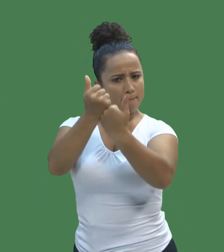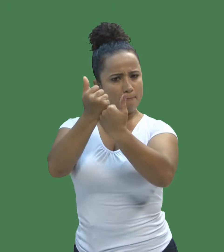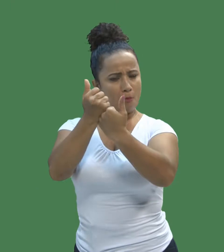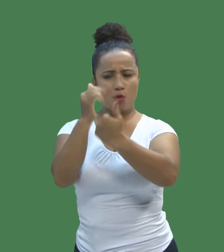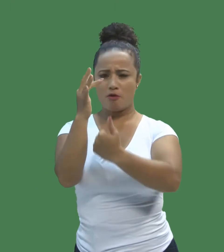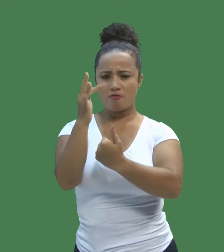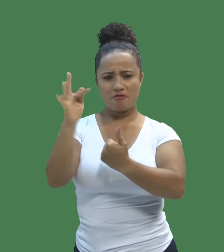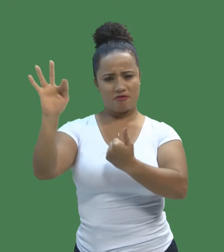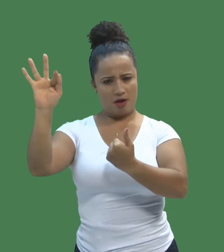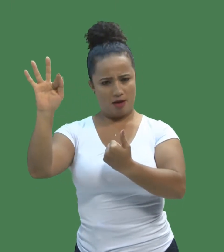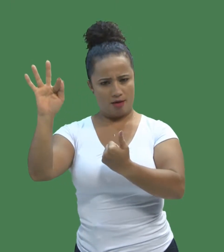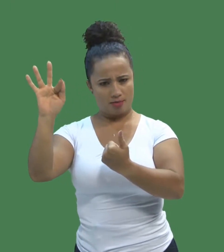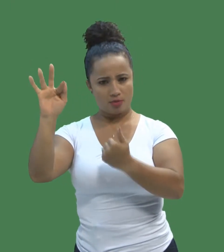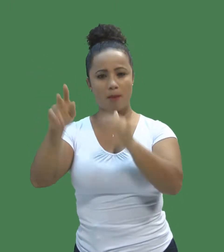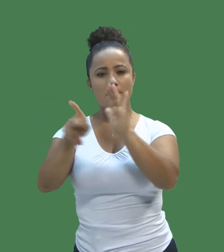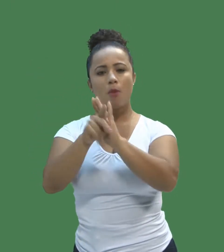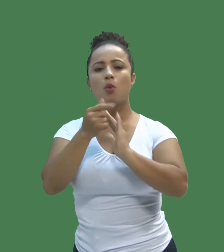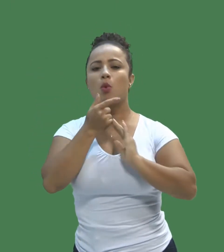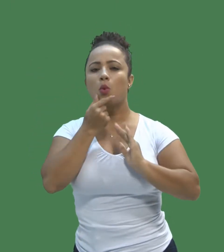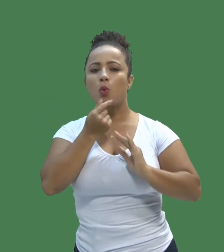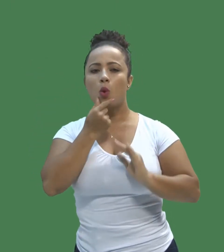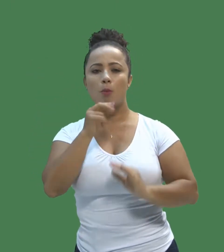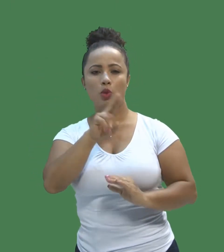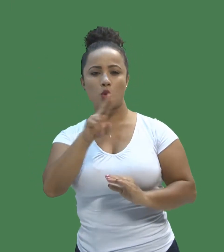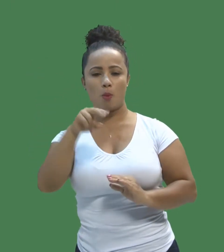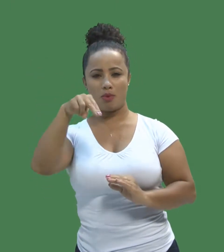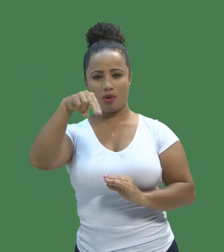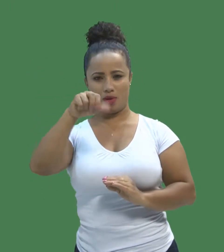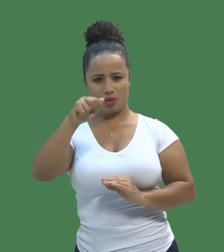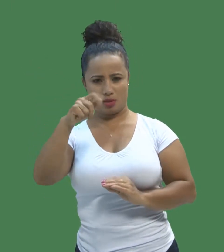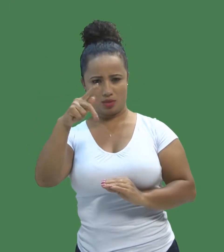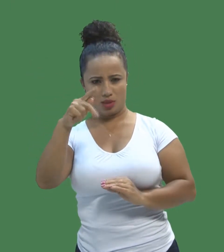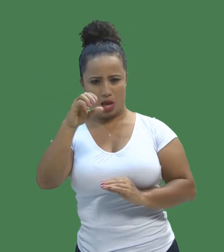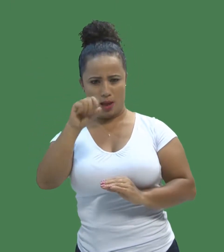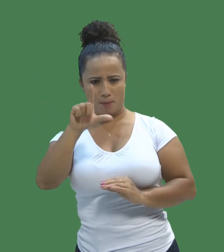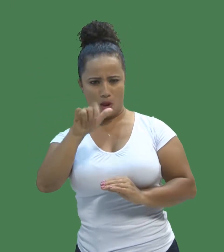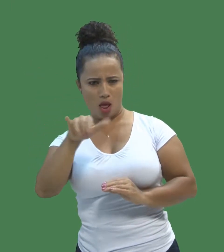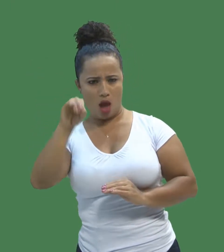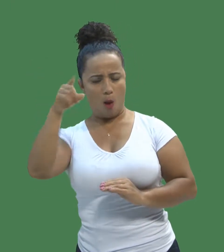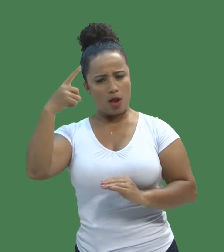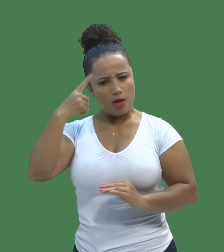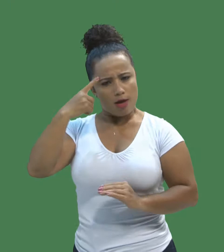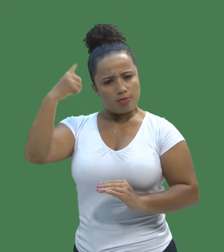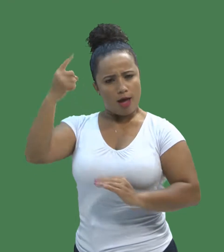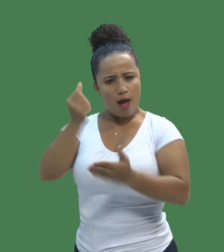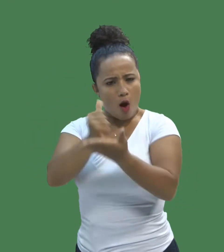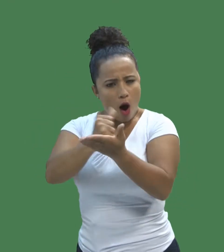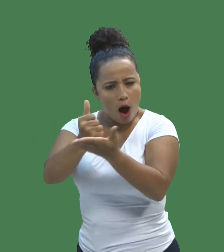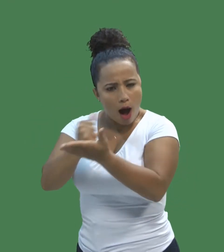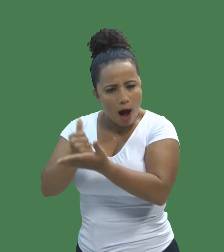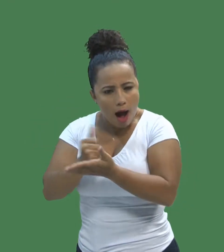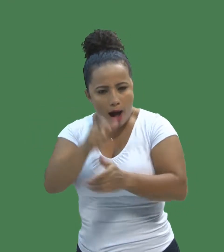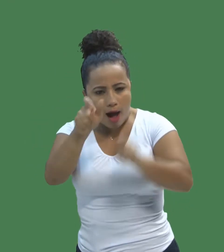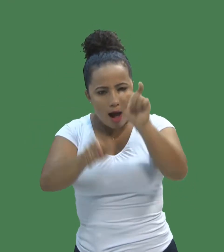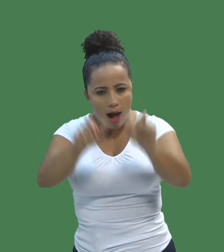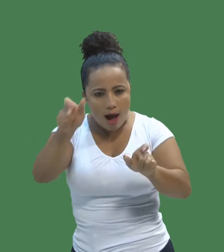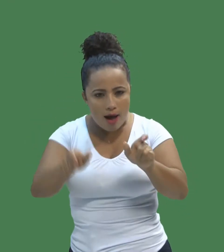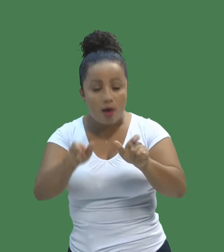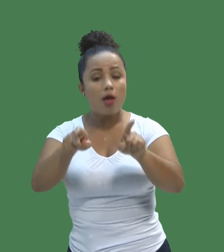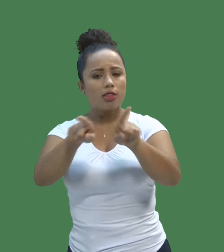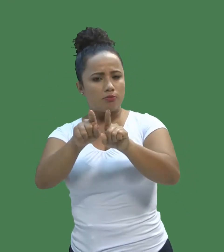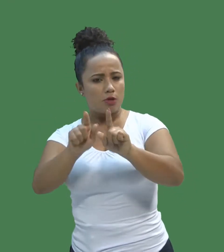de controle na opinião pública e defesa da propriedade privada e concentração do